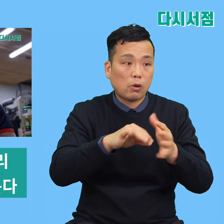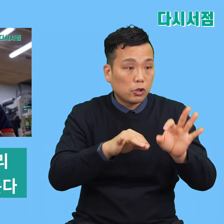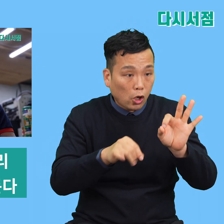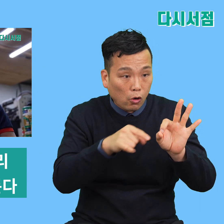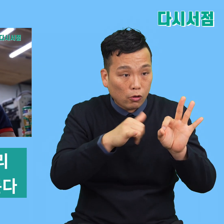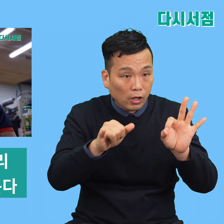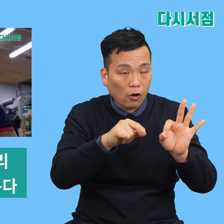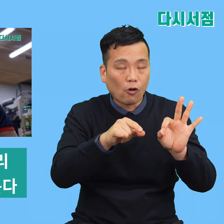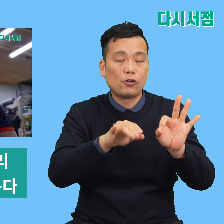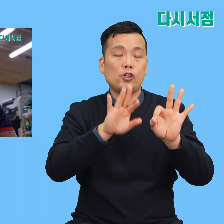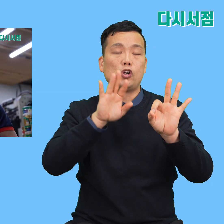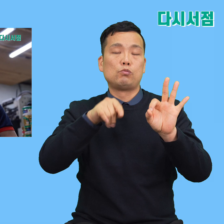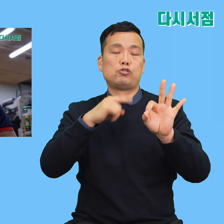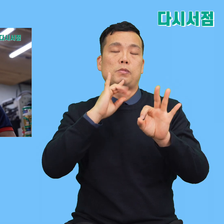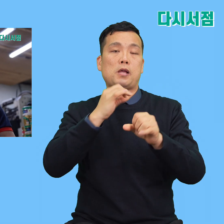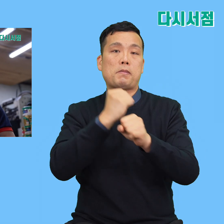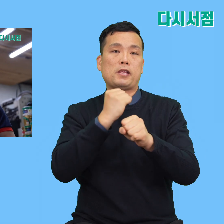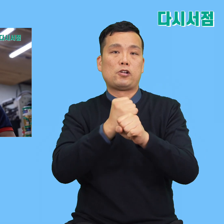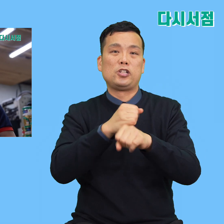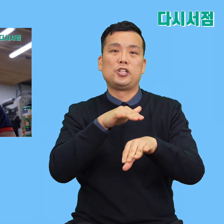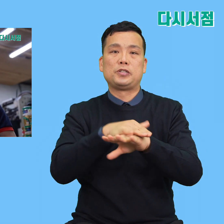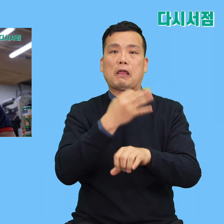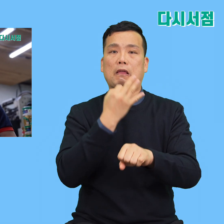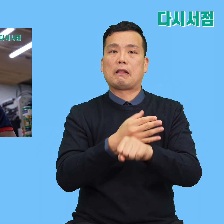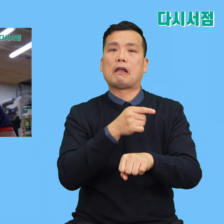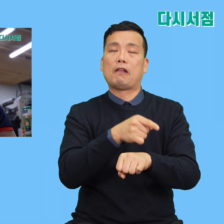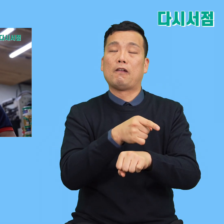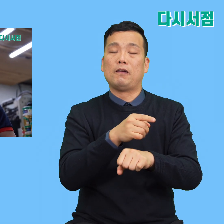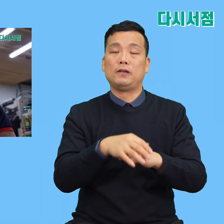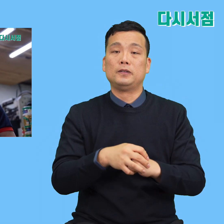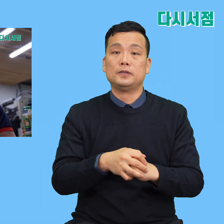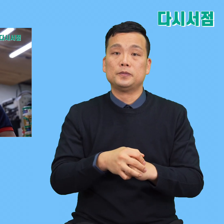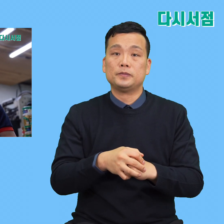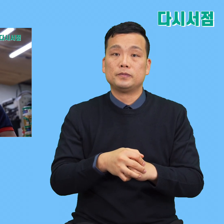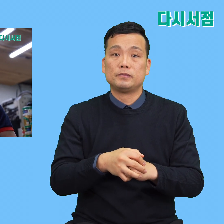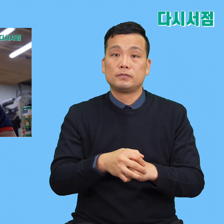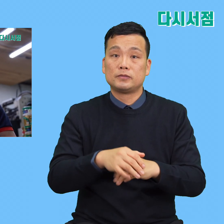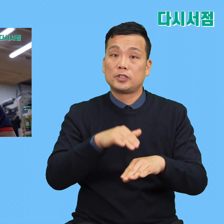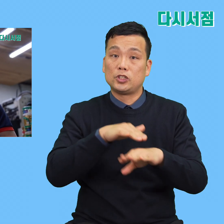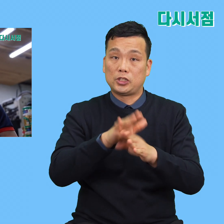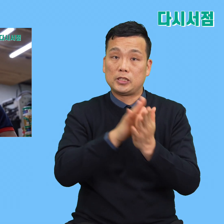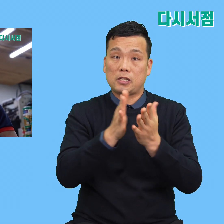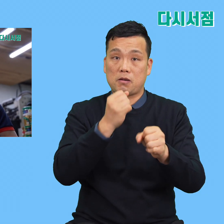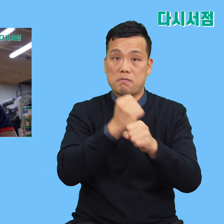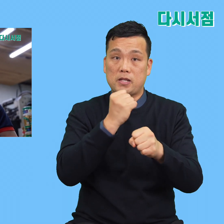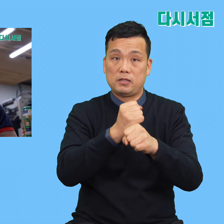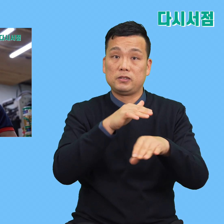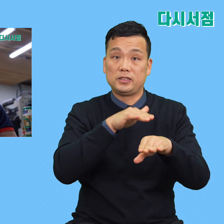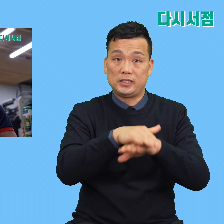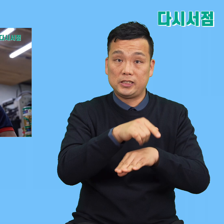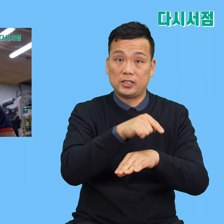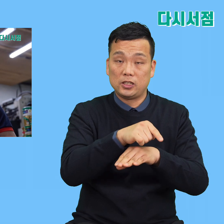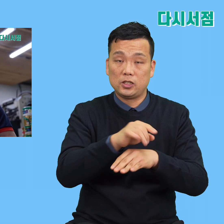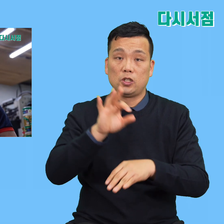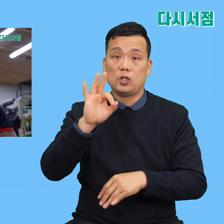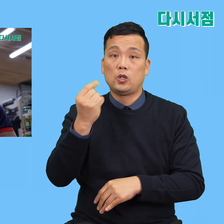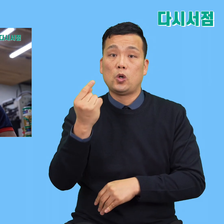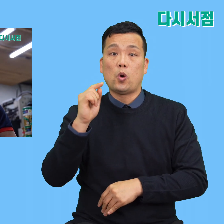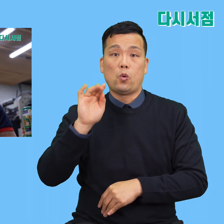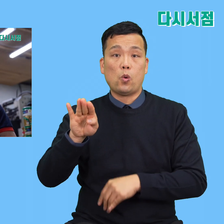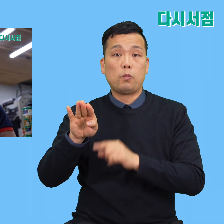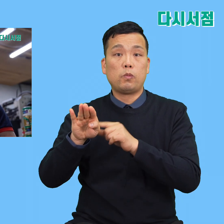10명이면 또 10권만 만들다 쉽게 말해서 그랬고 짧고 간편하게 해갖고 하는 게 이제 디지털이고, 이게 옵셋